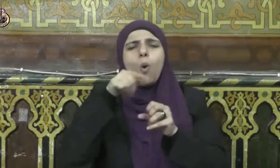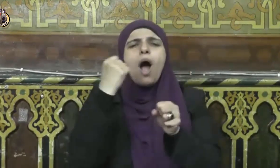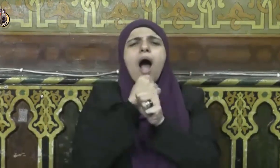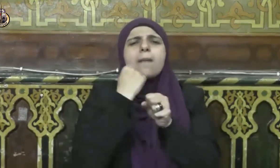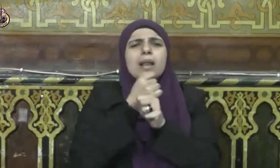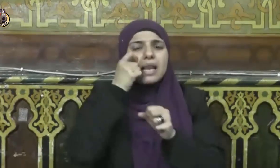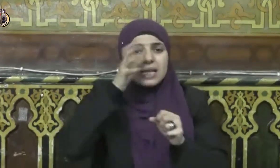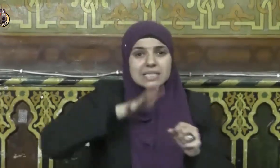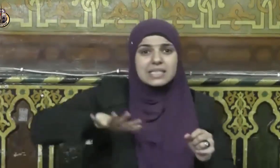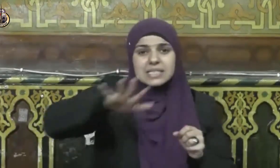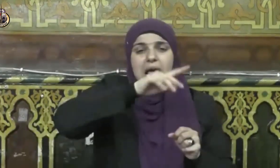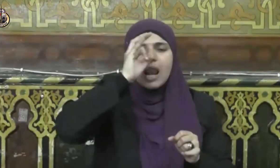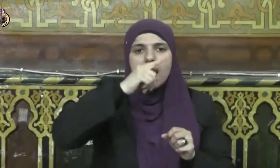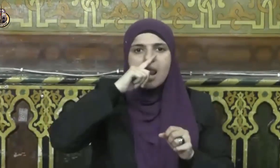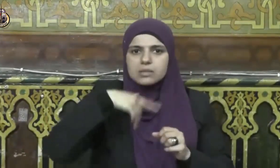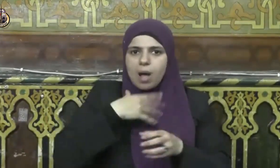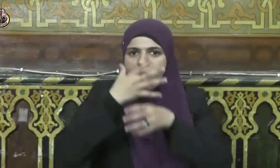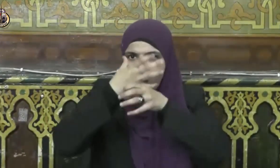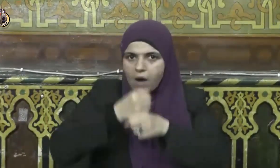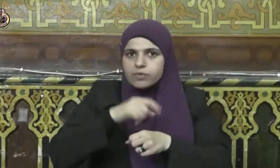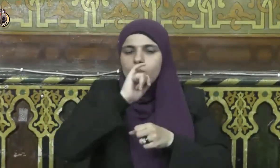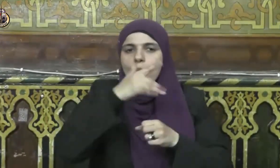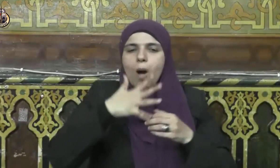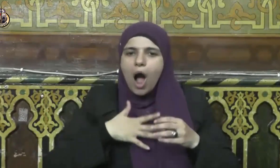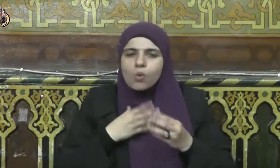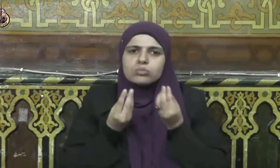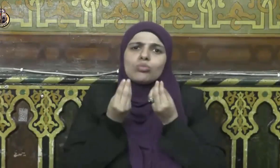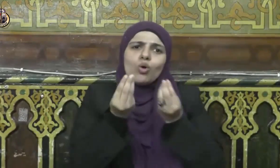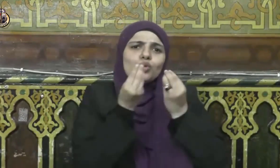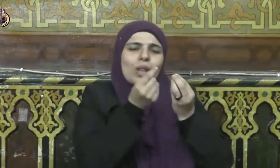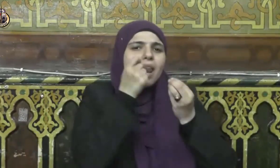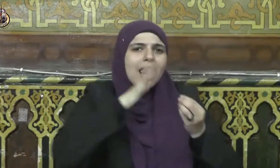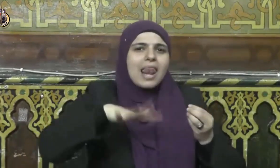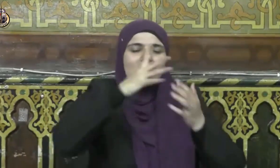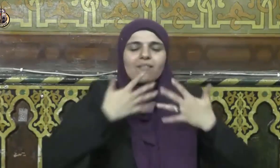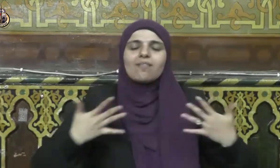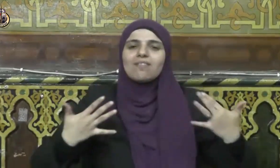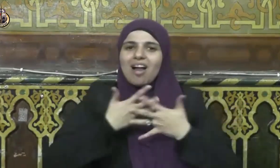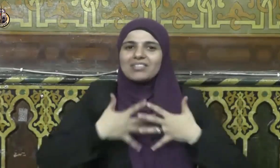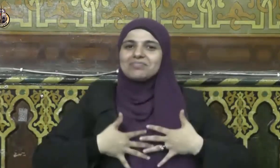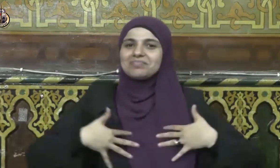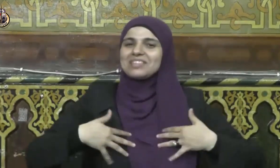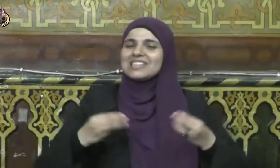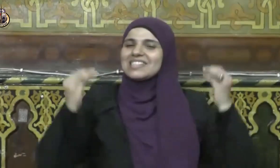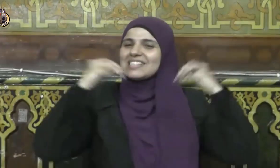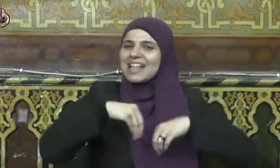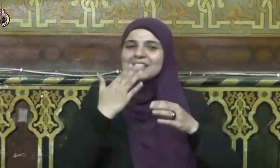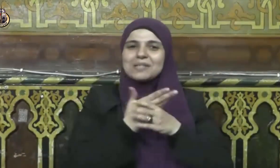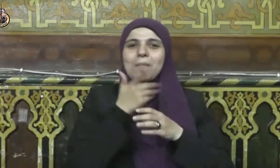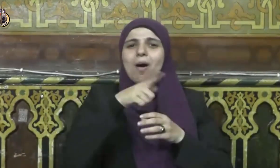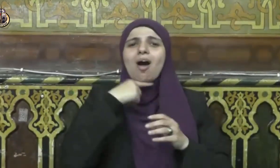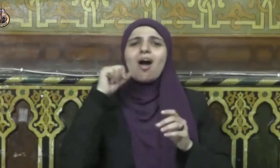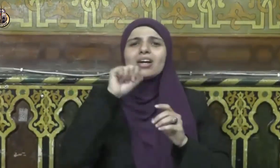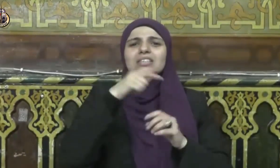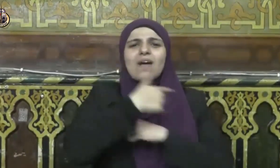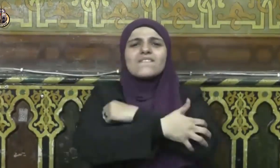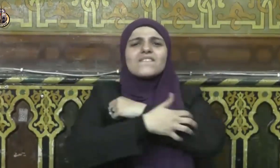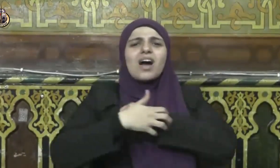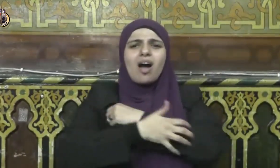ينبغي للإنسان أن يكون حريصا على إدخال السرور على الناس جميعا، خاصة